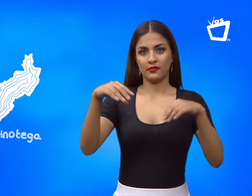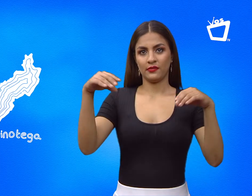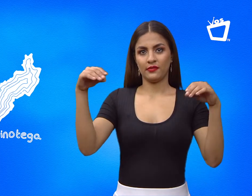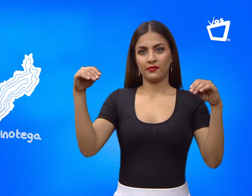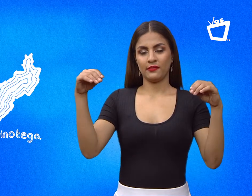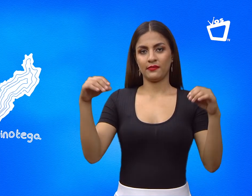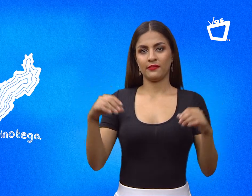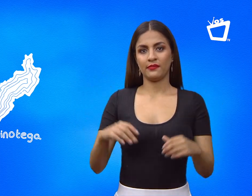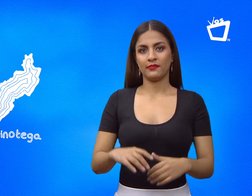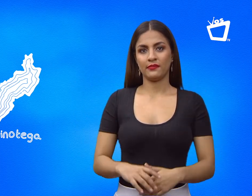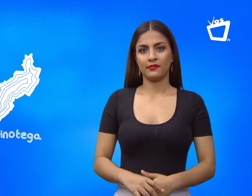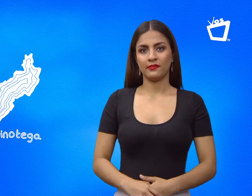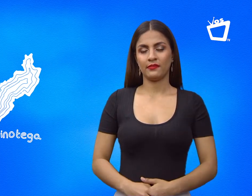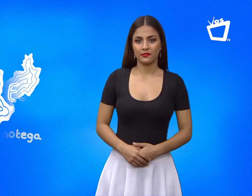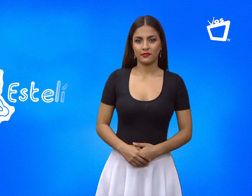Jinotega.